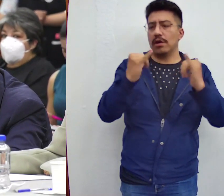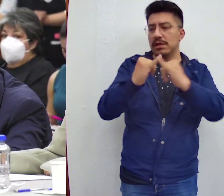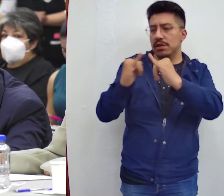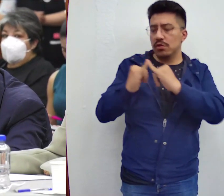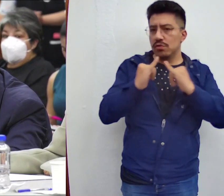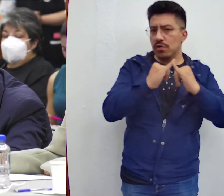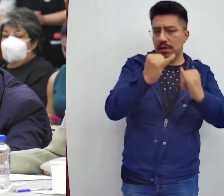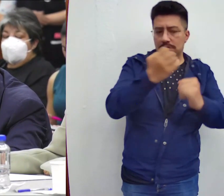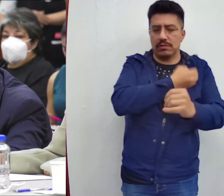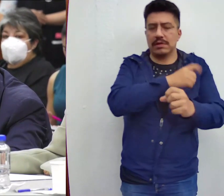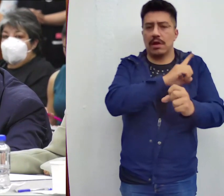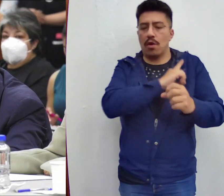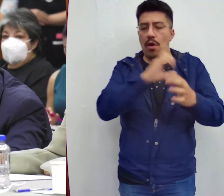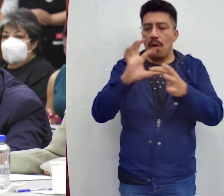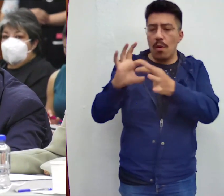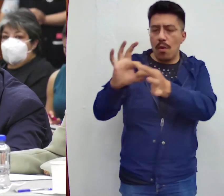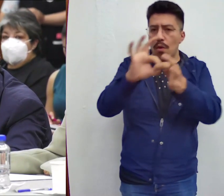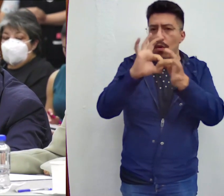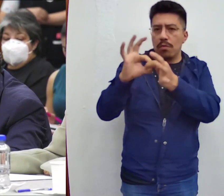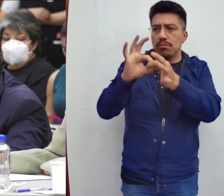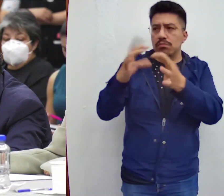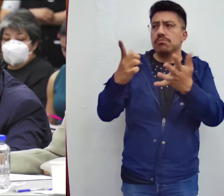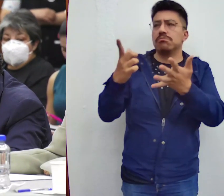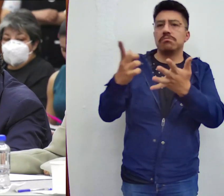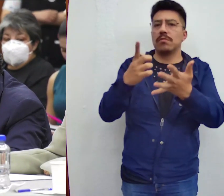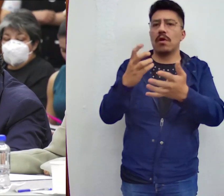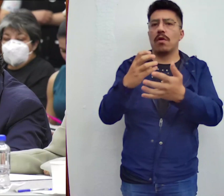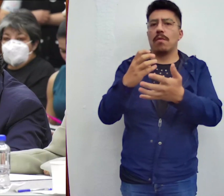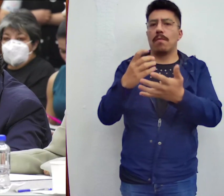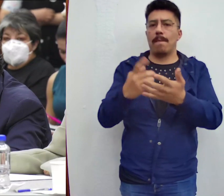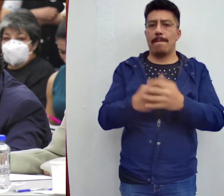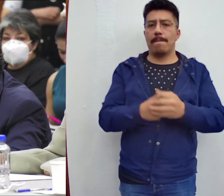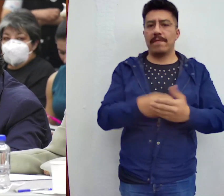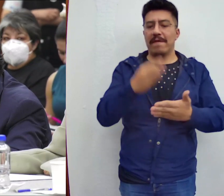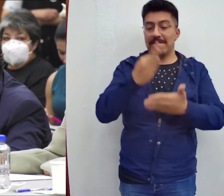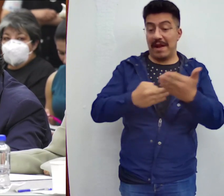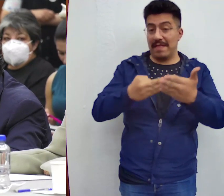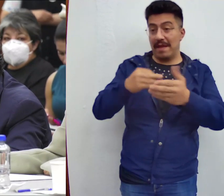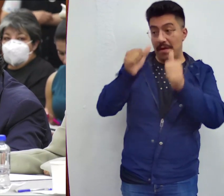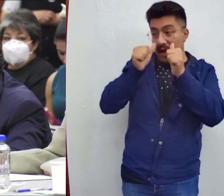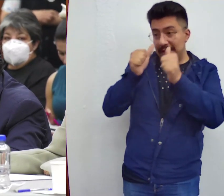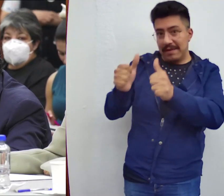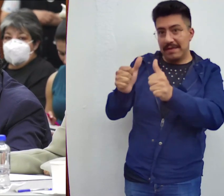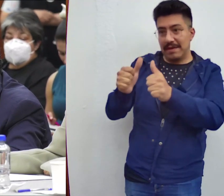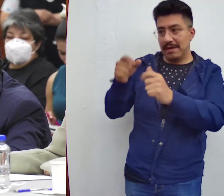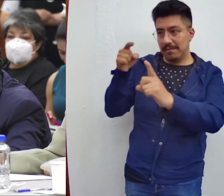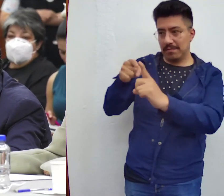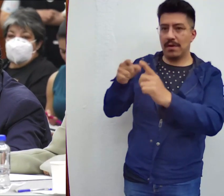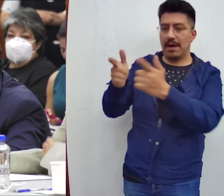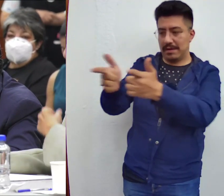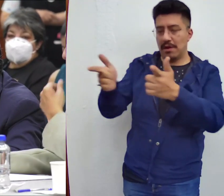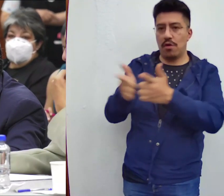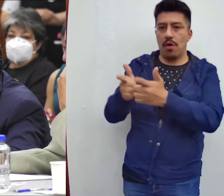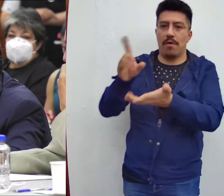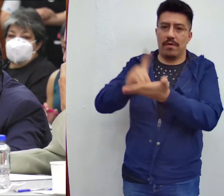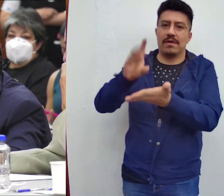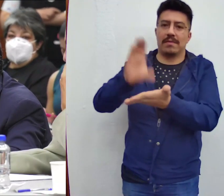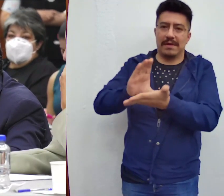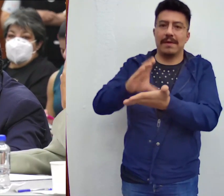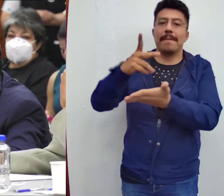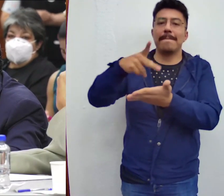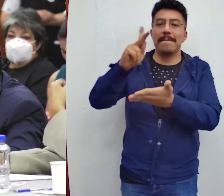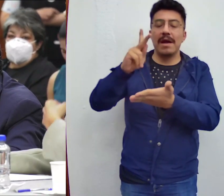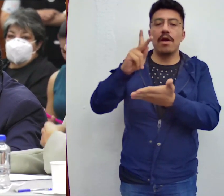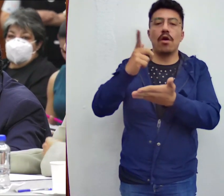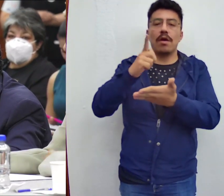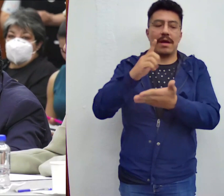sector salud para la oportuna y atenta intervención de esas personas con discapacidad, pero que no hablan